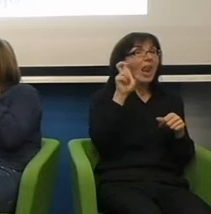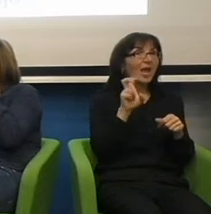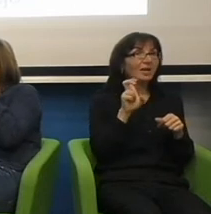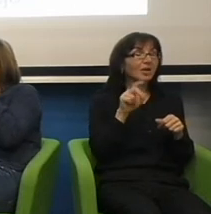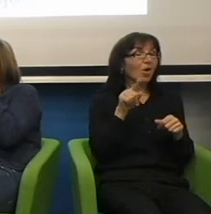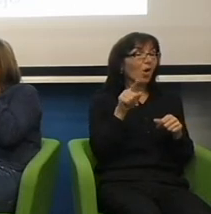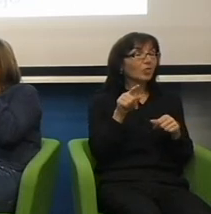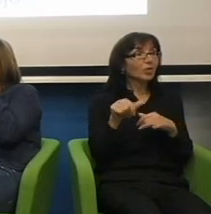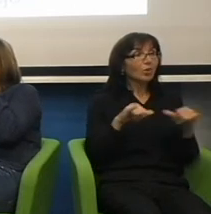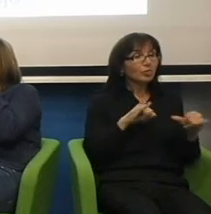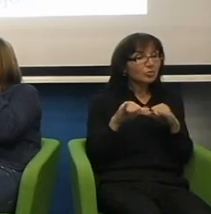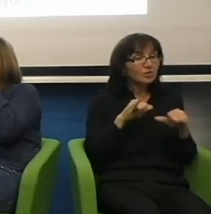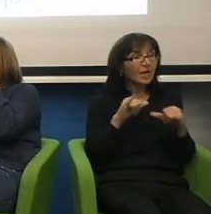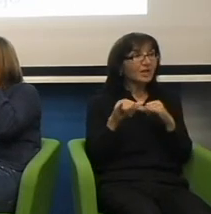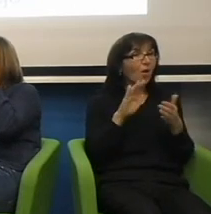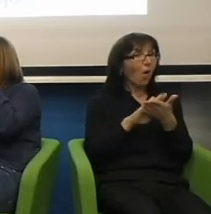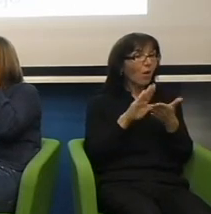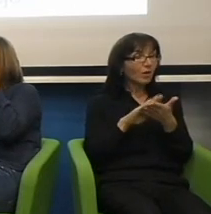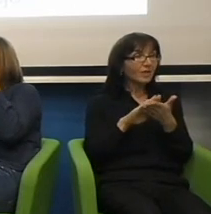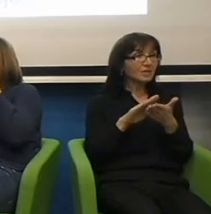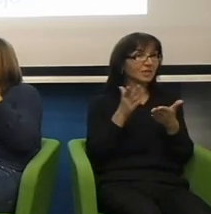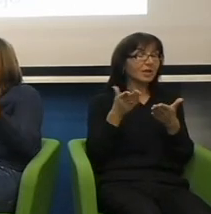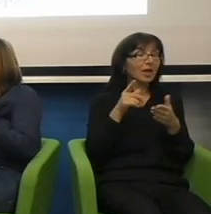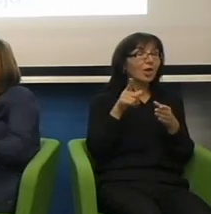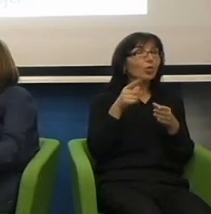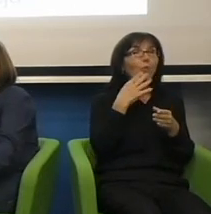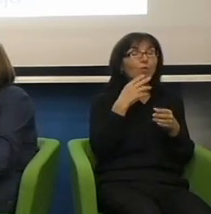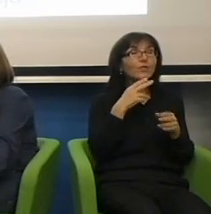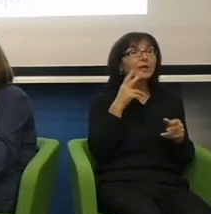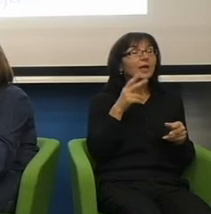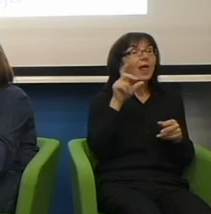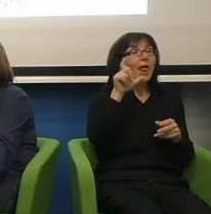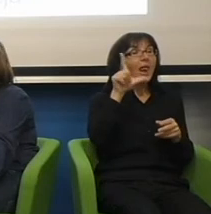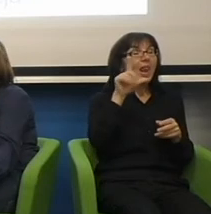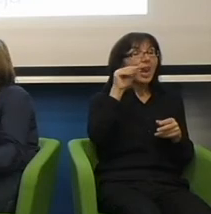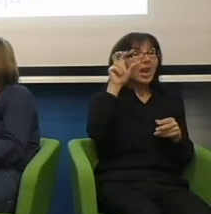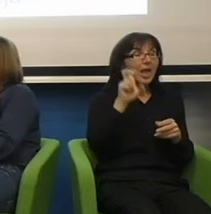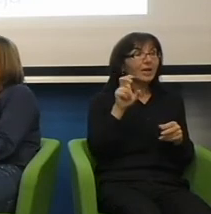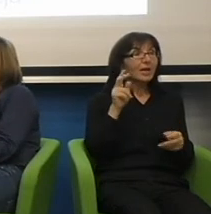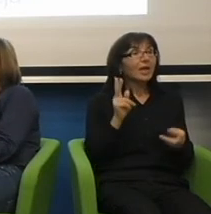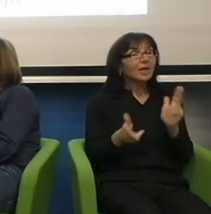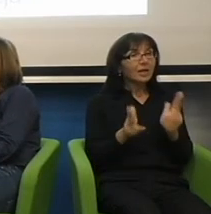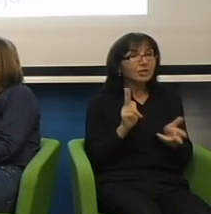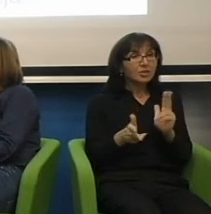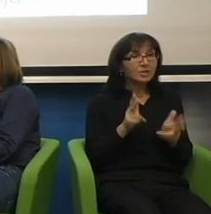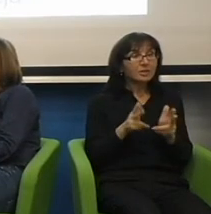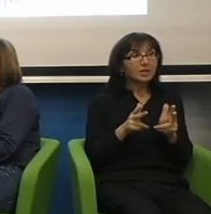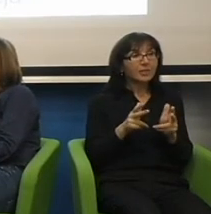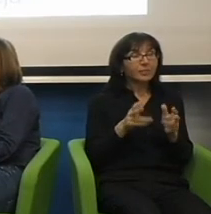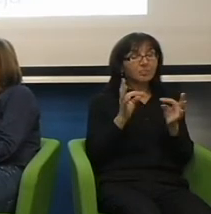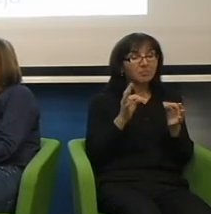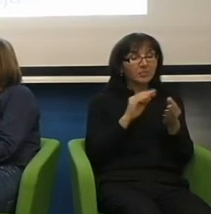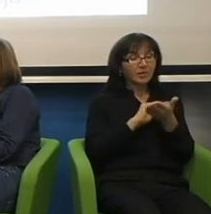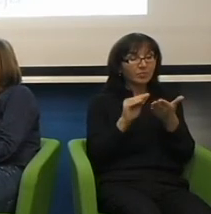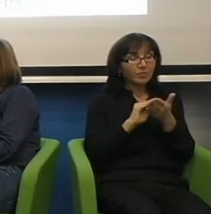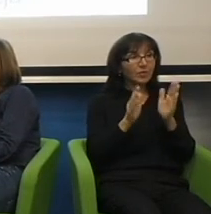ten konflikt. To jest zdanie Lecha Kaczyńskiego. Z kolei w nagradzanej teraz książce Anny Bikont, Heleny